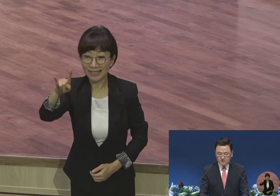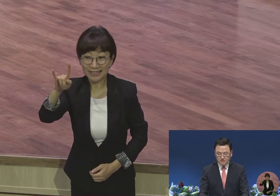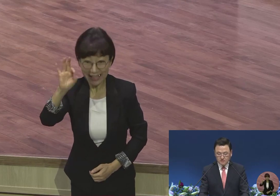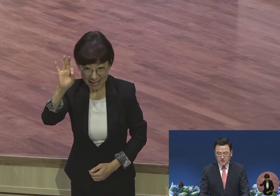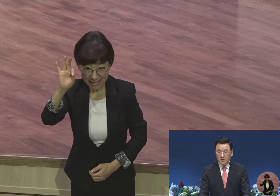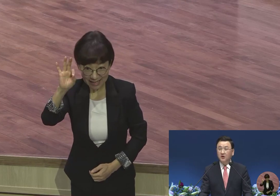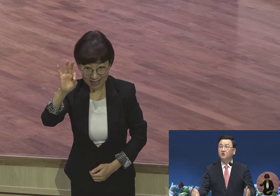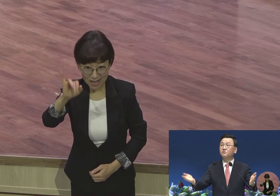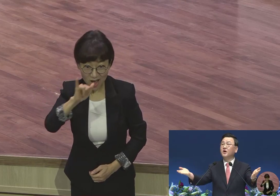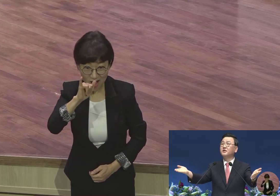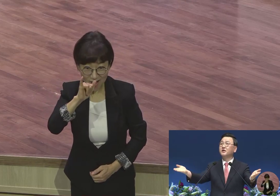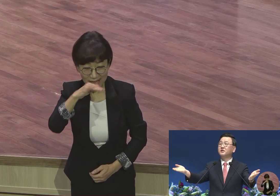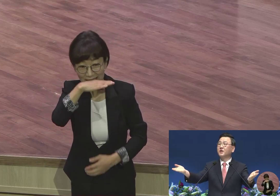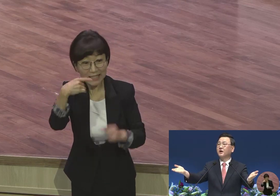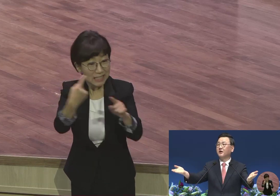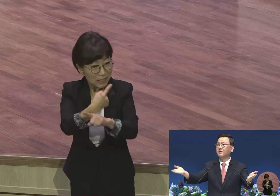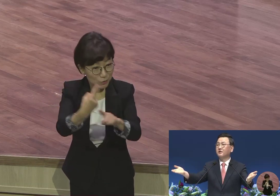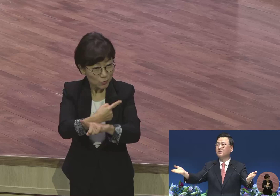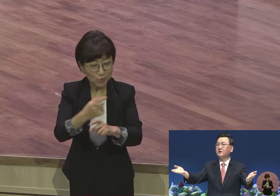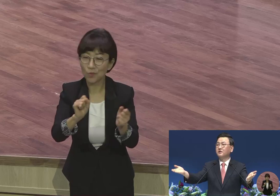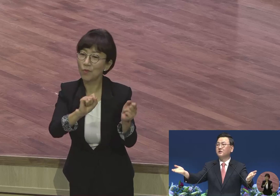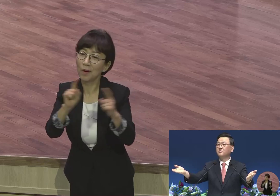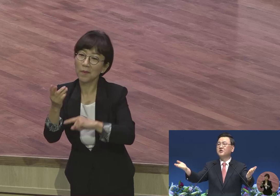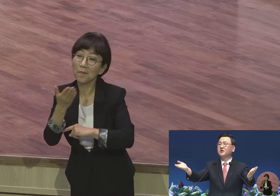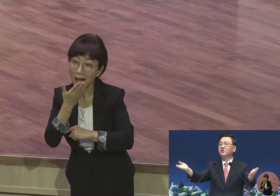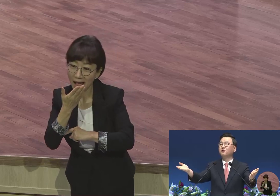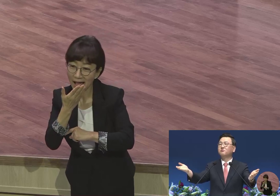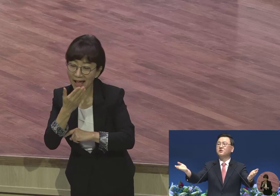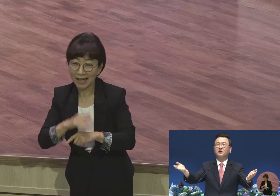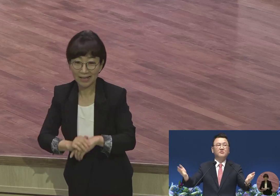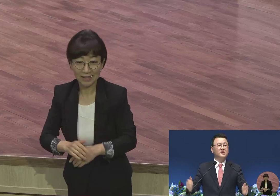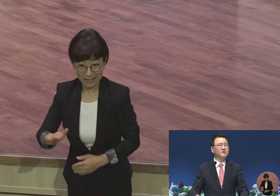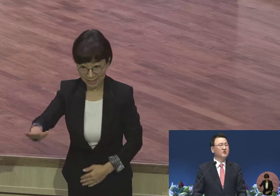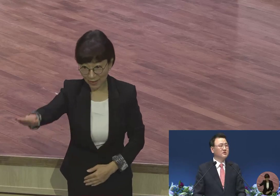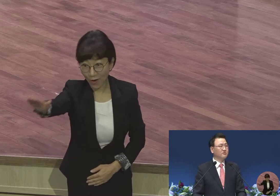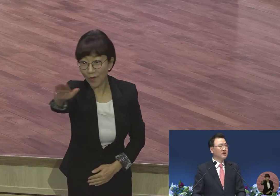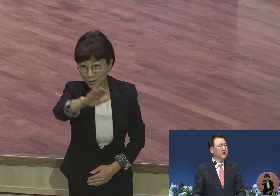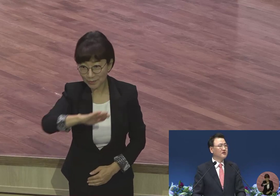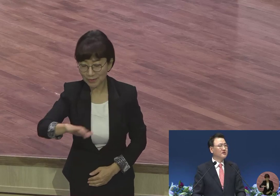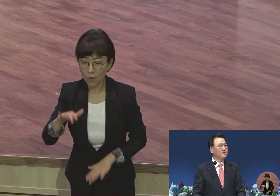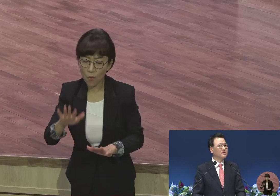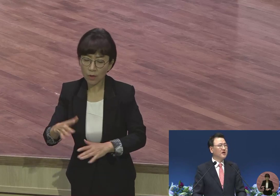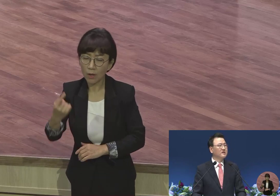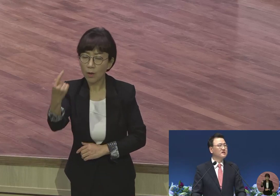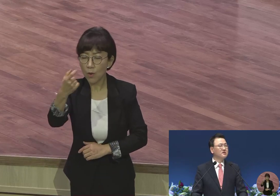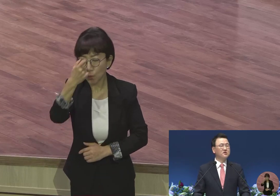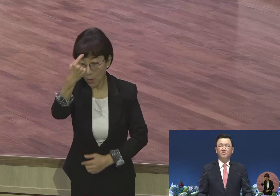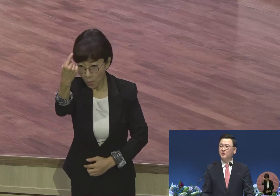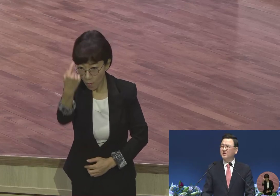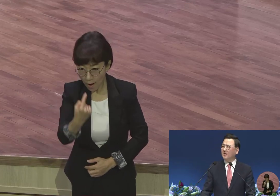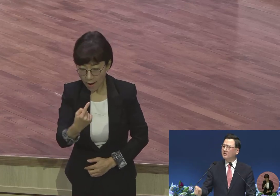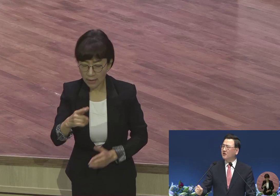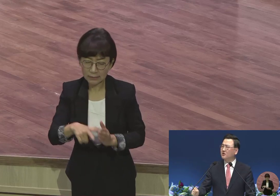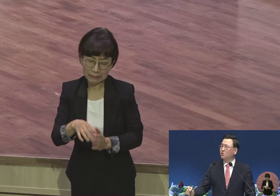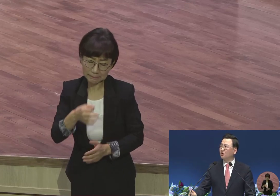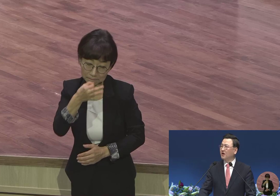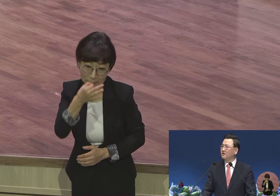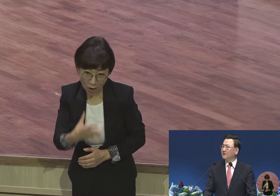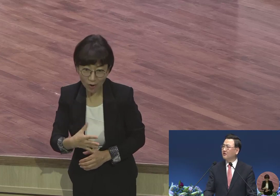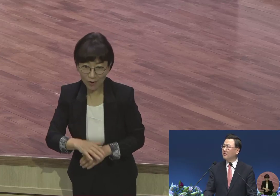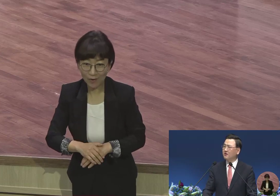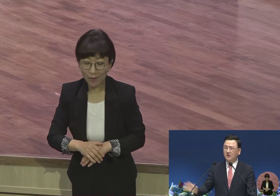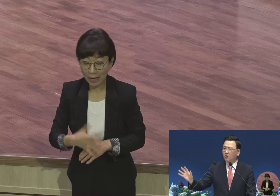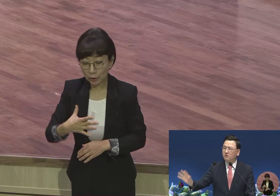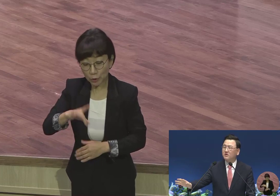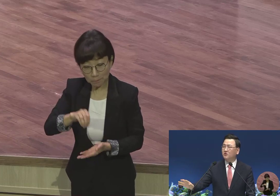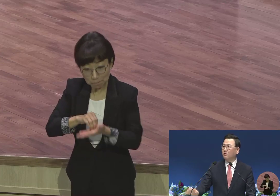회복이 있어요. 그게 여러분들 아니겠습니까? 여러분 이 자리에 오는 것이 얼마나 힘들었습니까? 간증을 들어보면 다 인생 스토리가